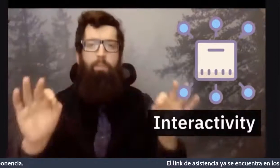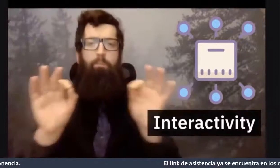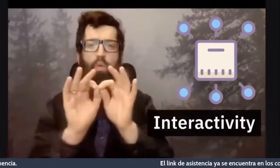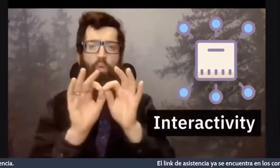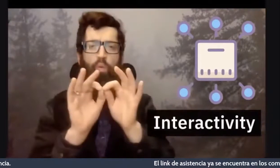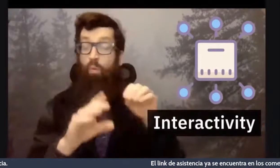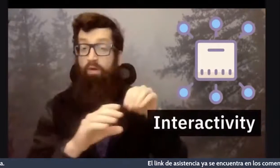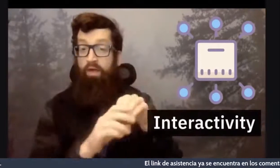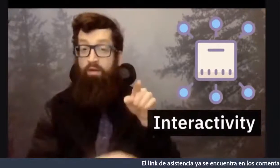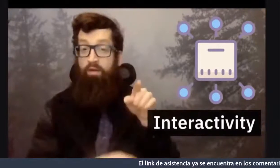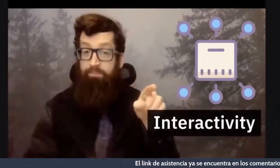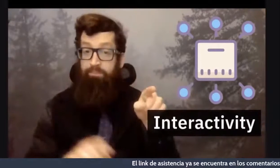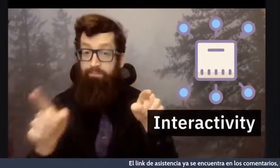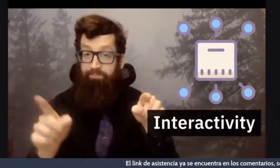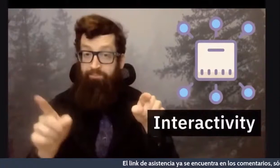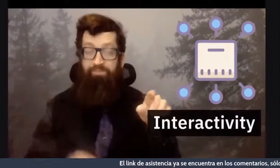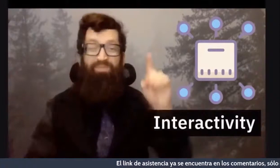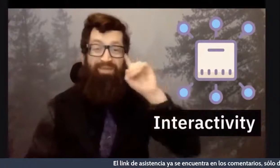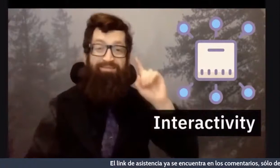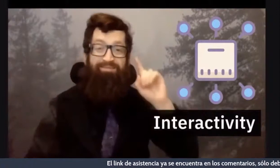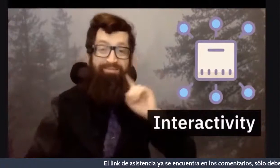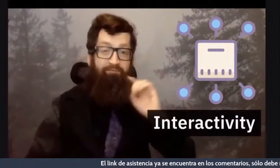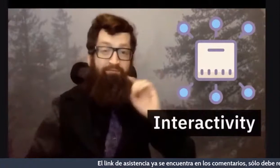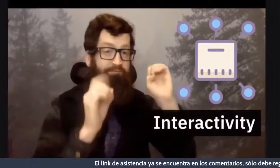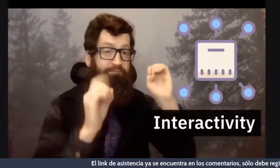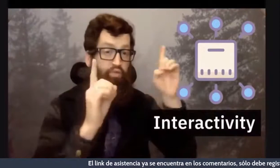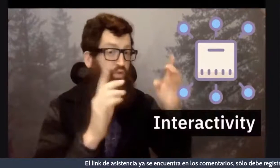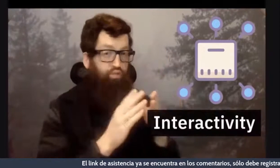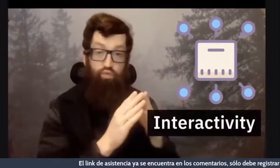tan crítico como en el diseño también.